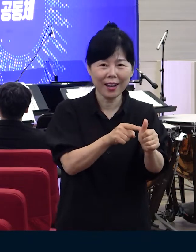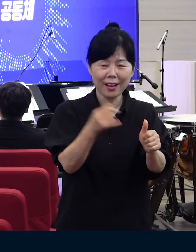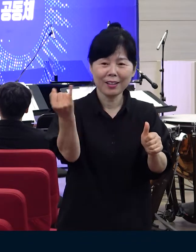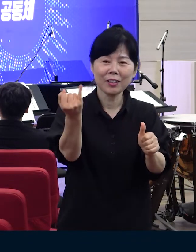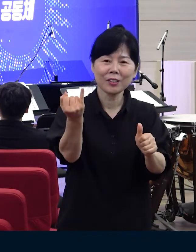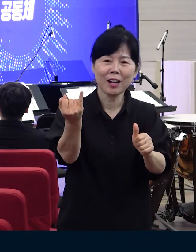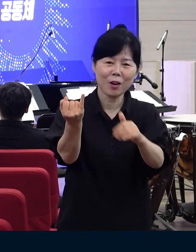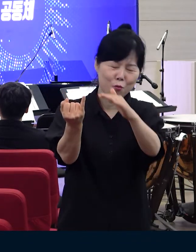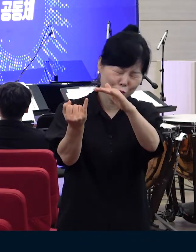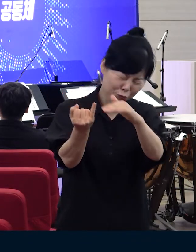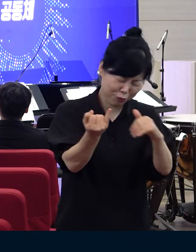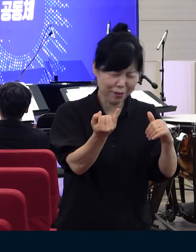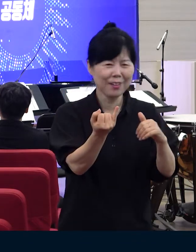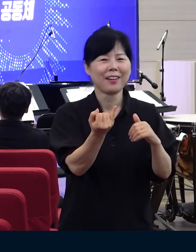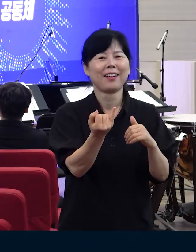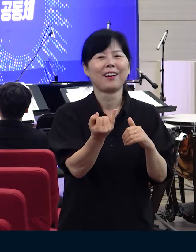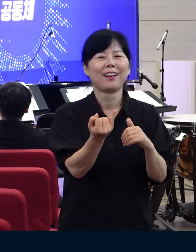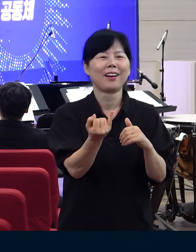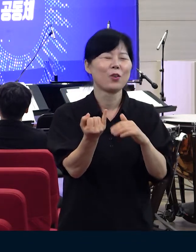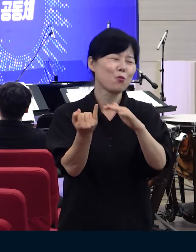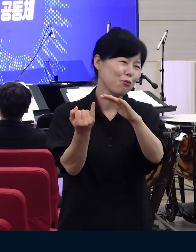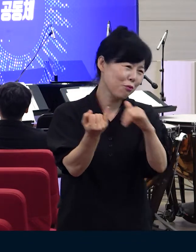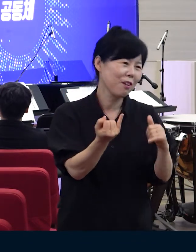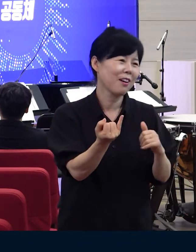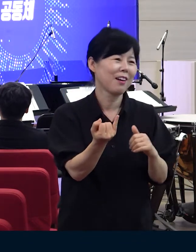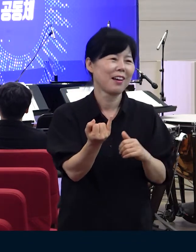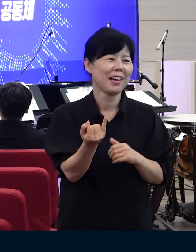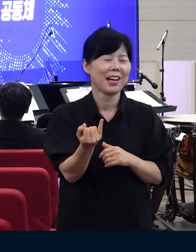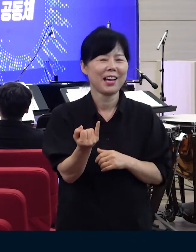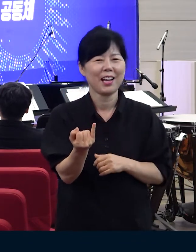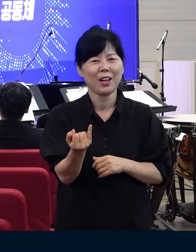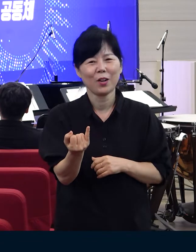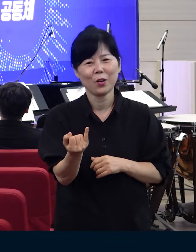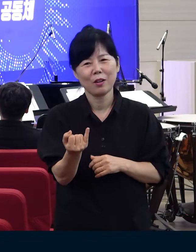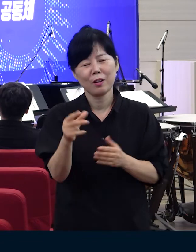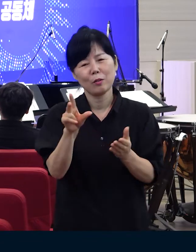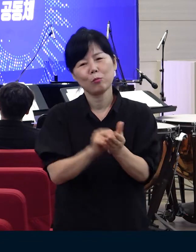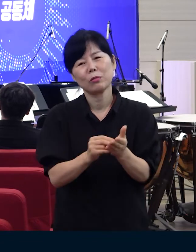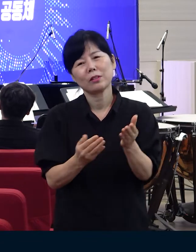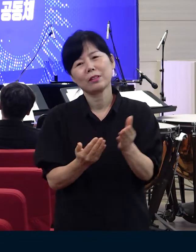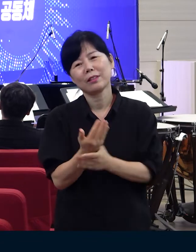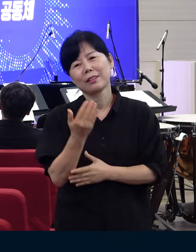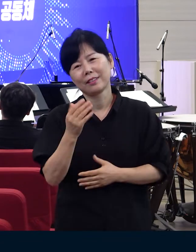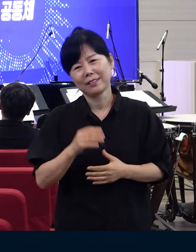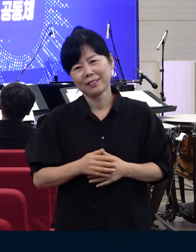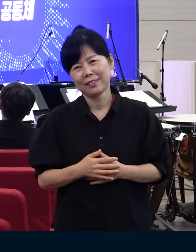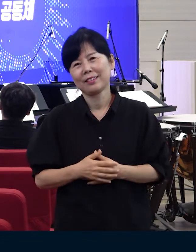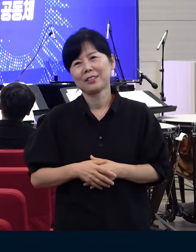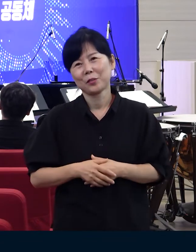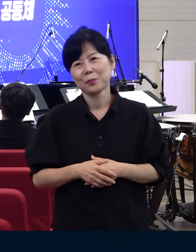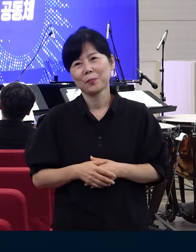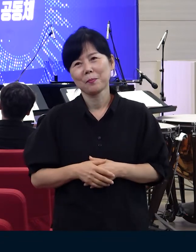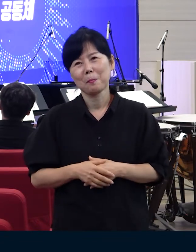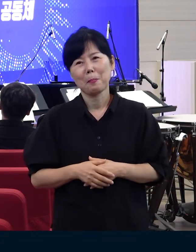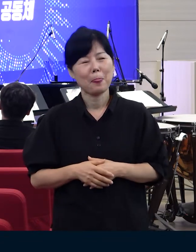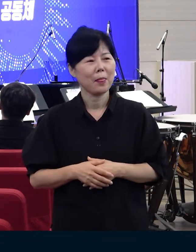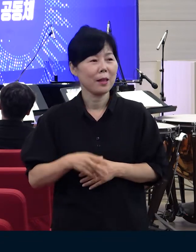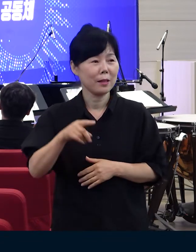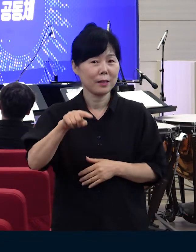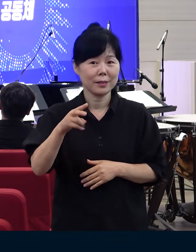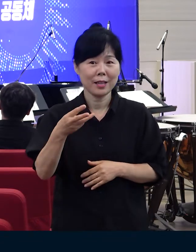궁으로 불러들일 정도로 그렇게 반응이 뜨거웠다. 자, 이게 어떻게 된 거냐 하는 것이, 도대체